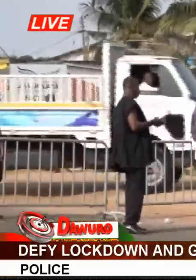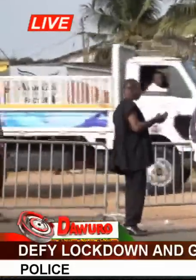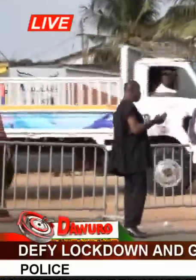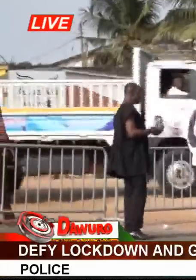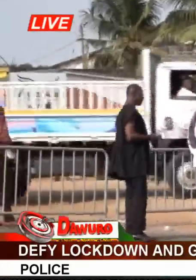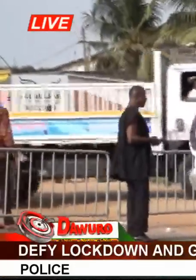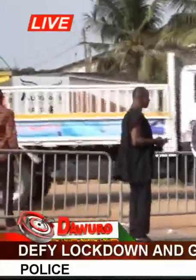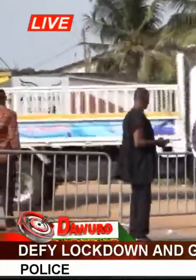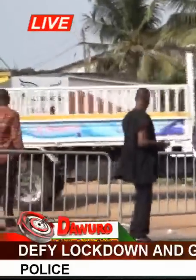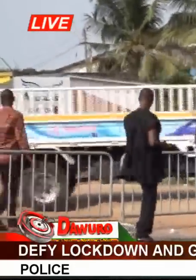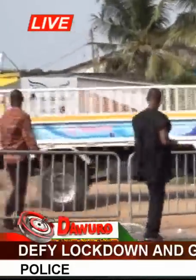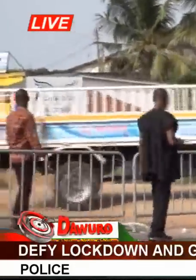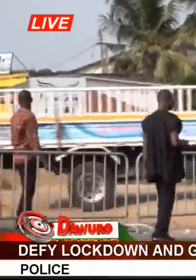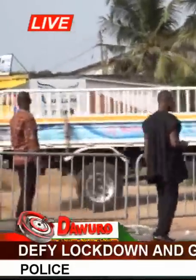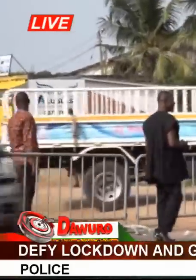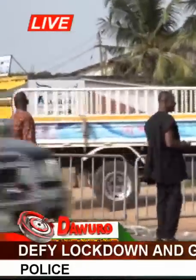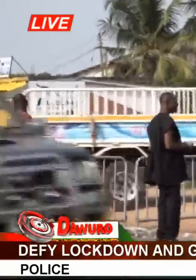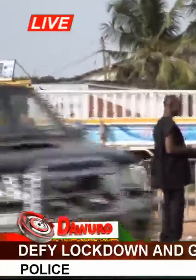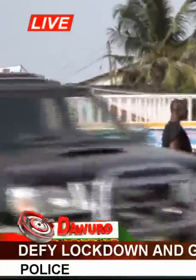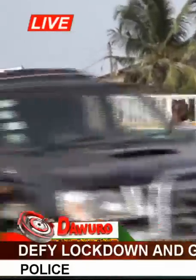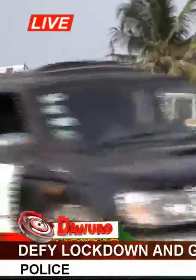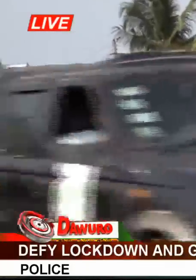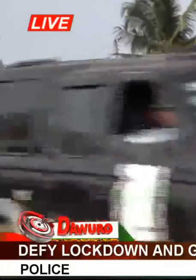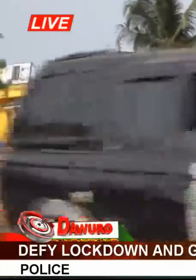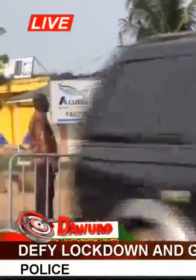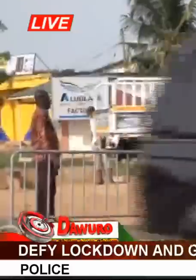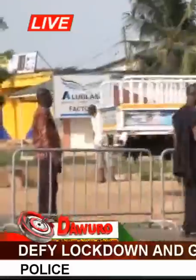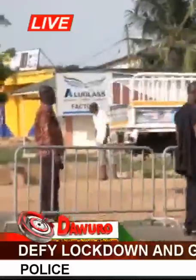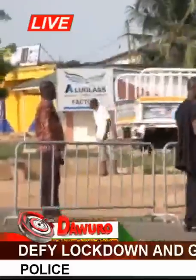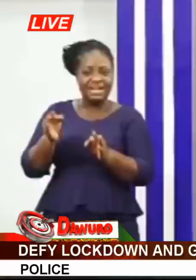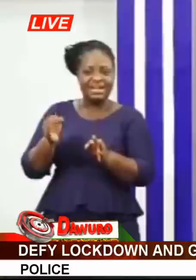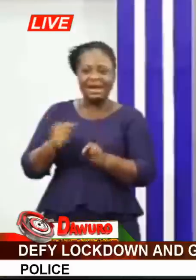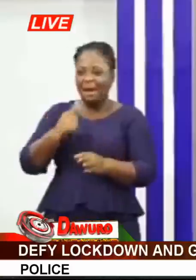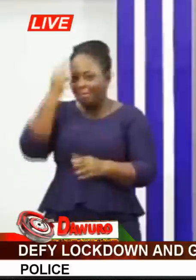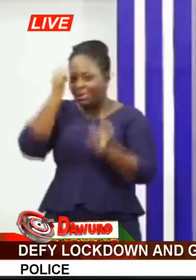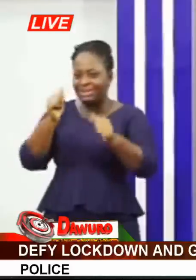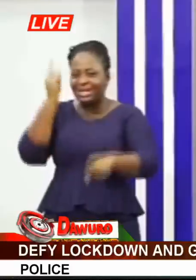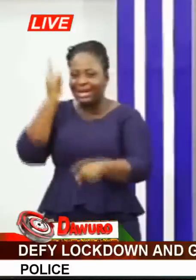e kamya ye se ye de wo mu anim etwetwiri efom enti se